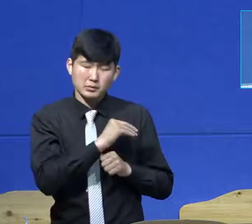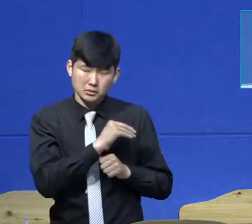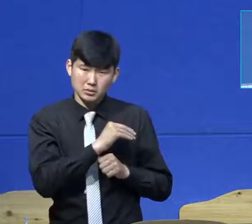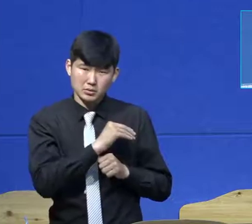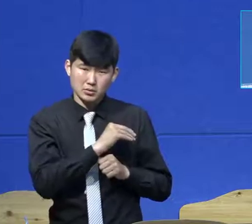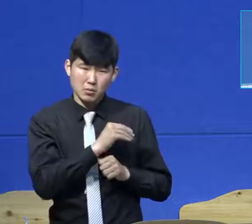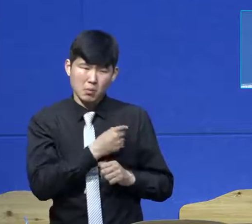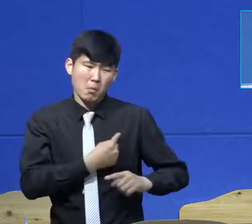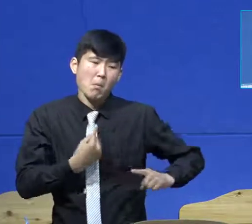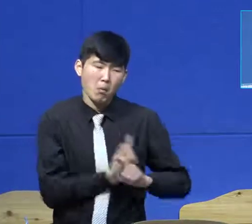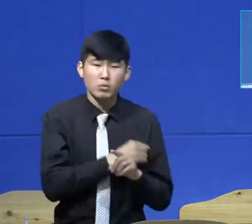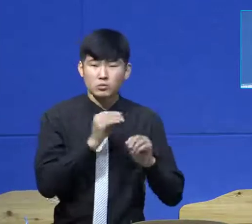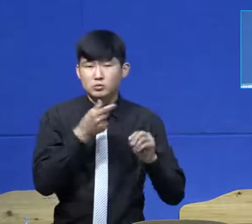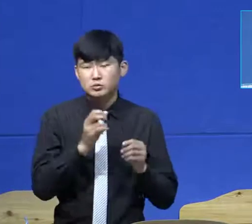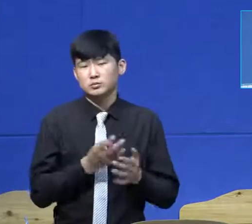гажууд олсон.